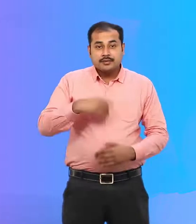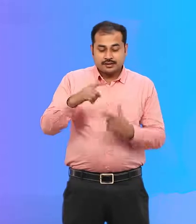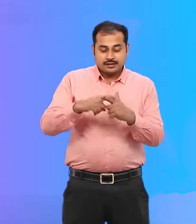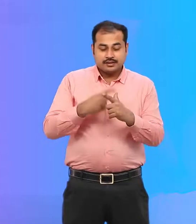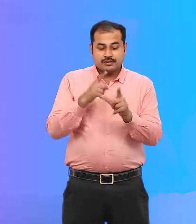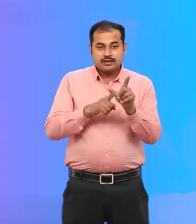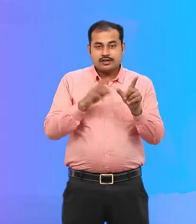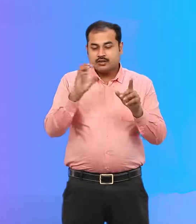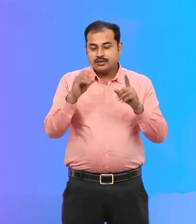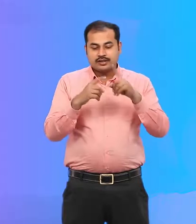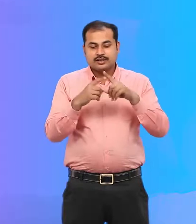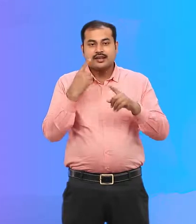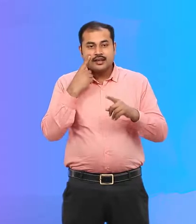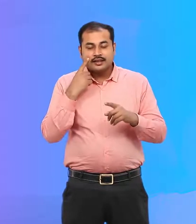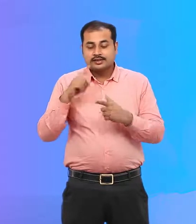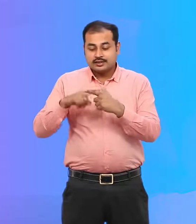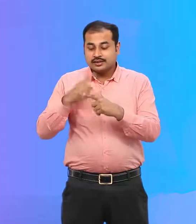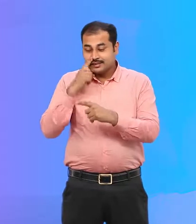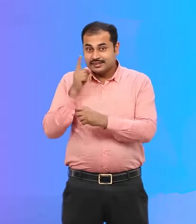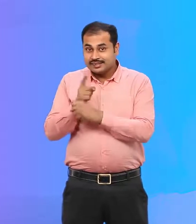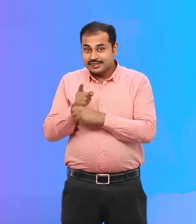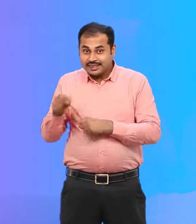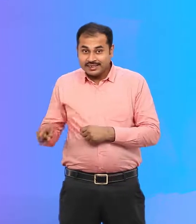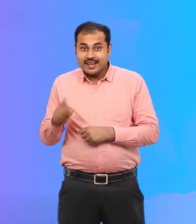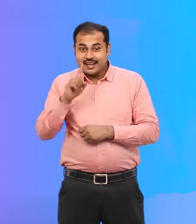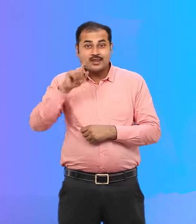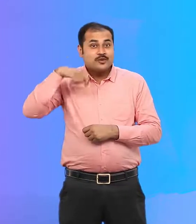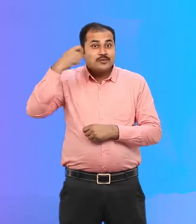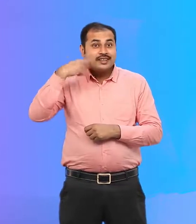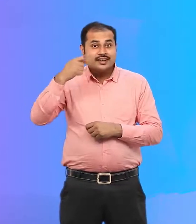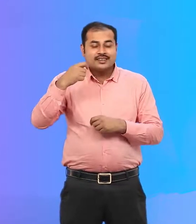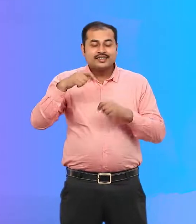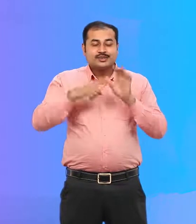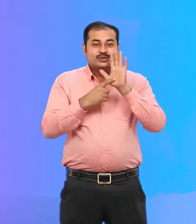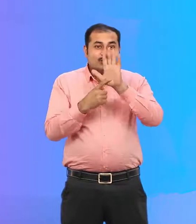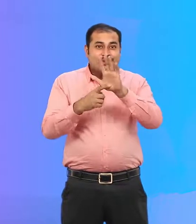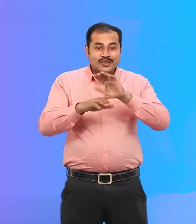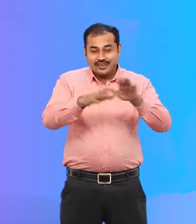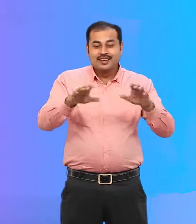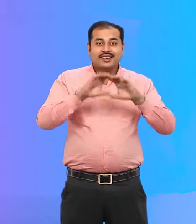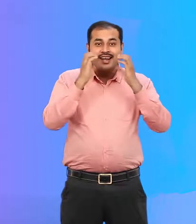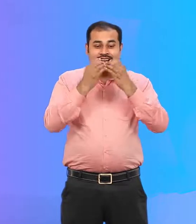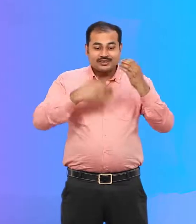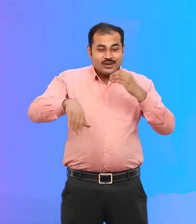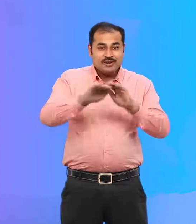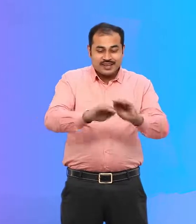कि इसके बाद ज्योति मैडम ने एक वीडियो चलाया और क्लास में हंसी के फव्वारे छूटने लगे